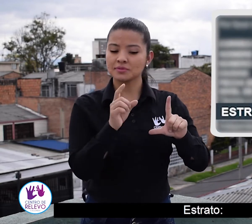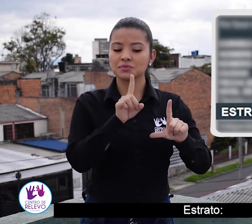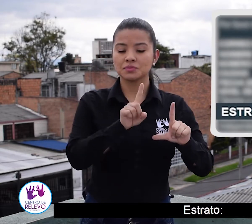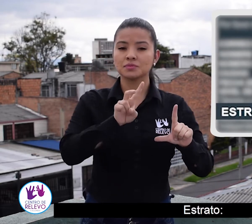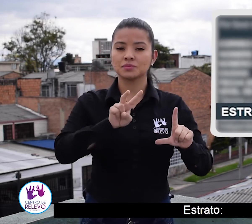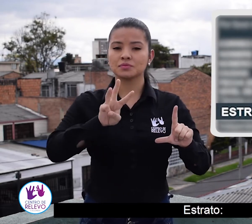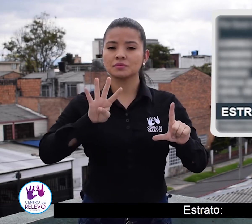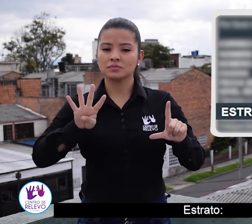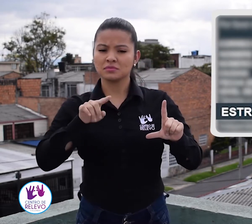estrato.